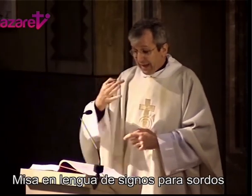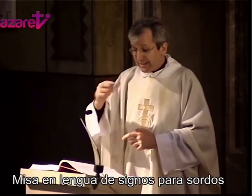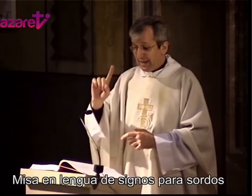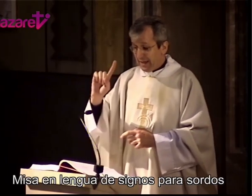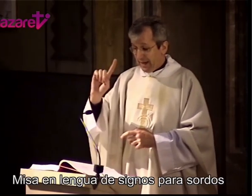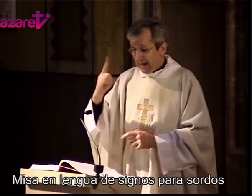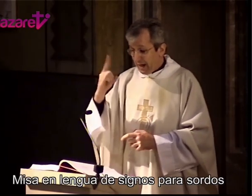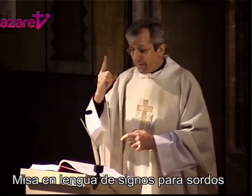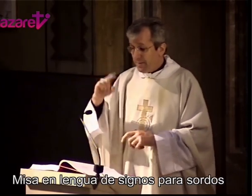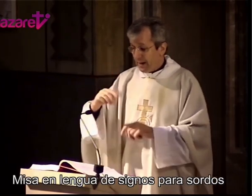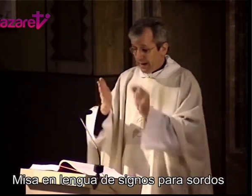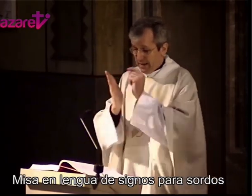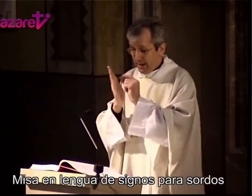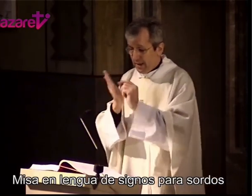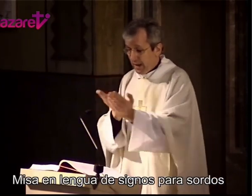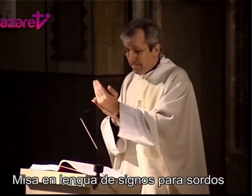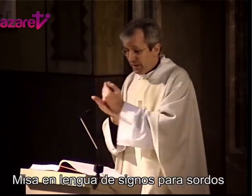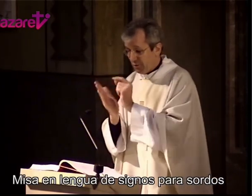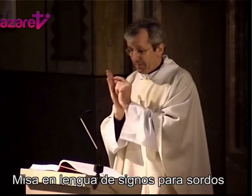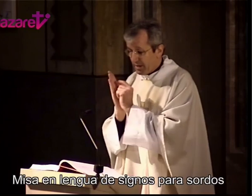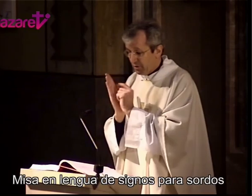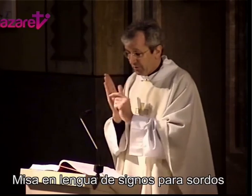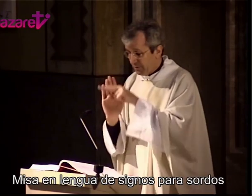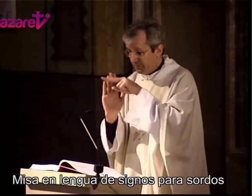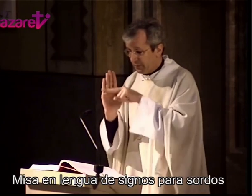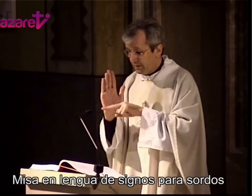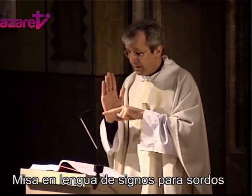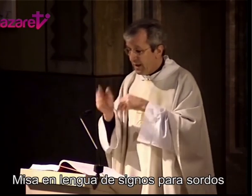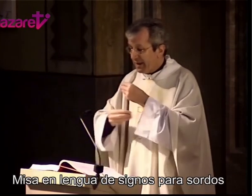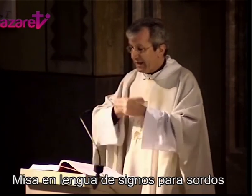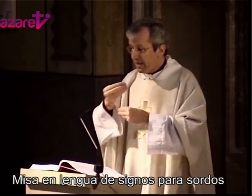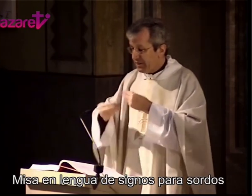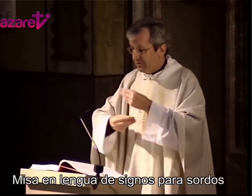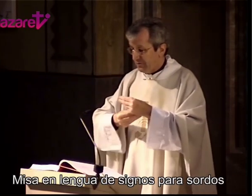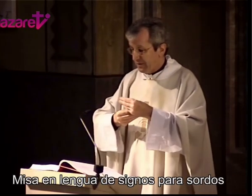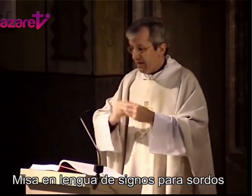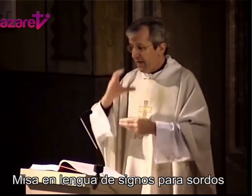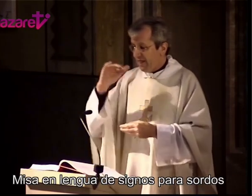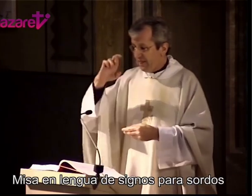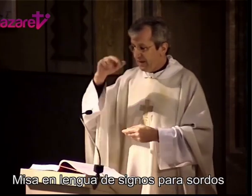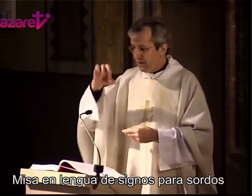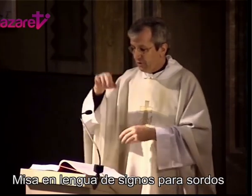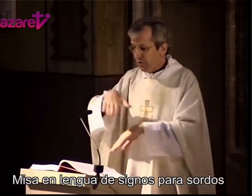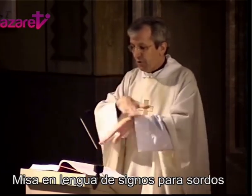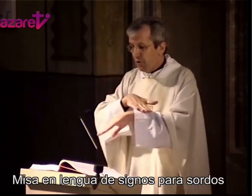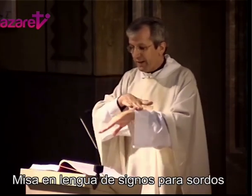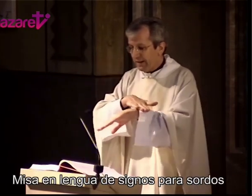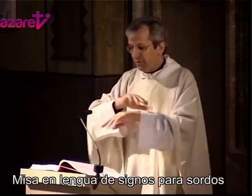Este era el primer empadronamiento que hizo Cirino, gobernador